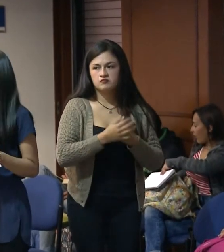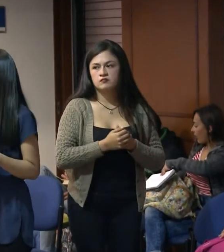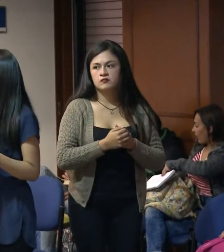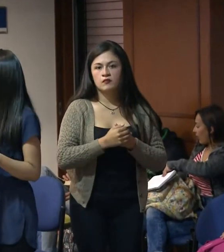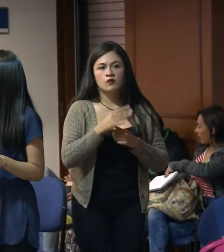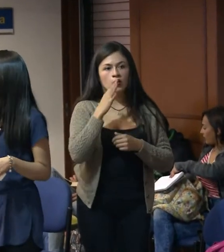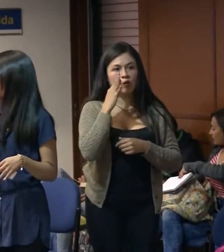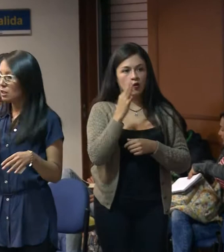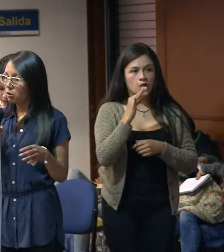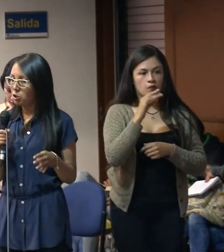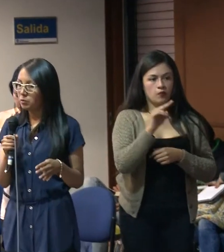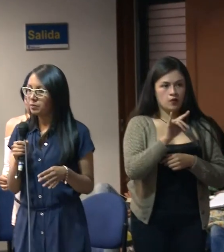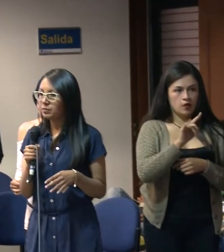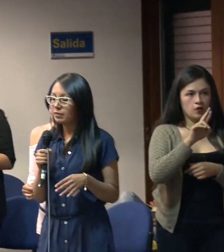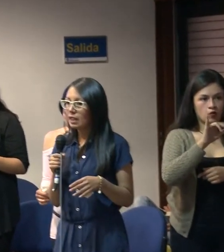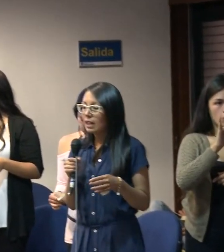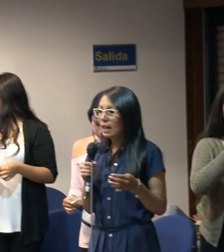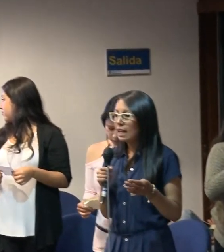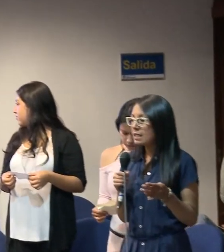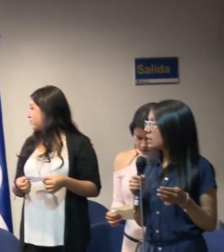según Uriarte, 2008,